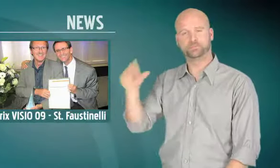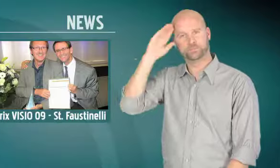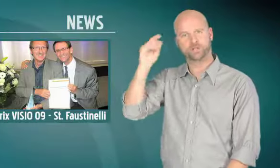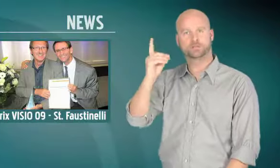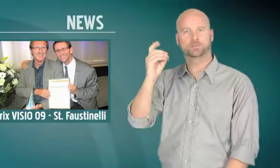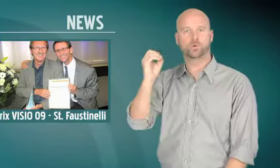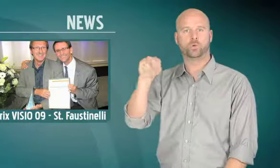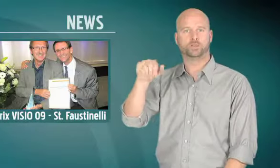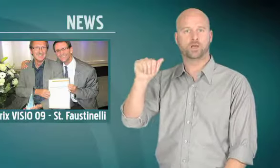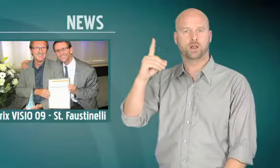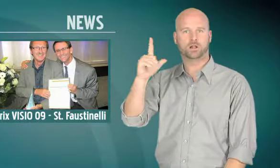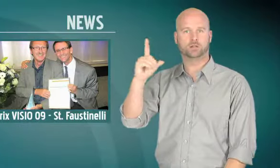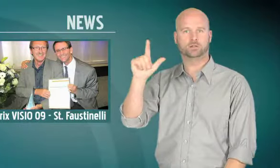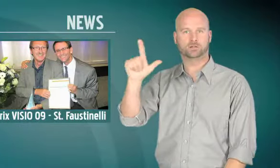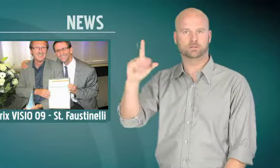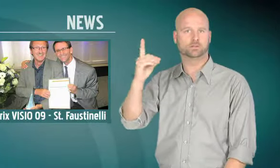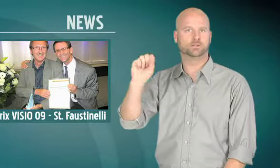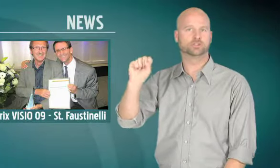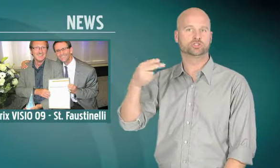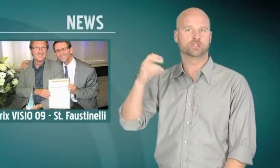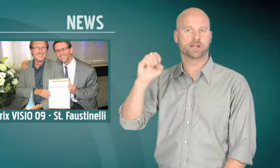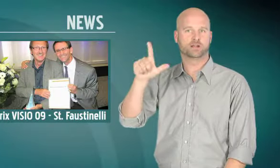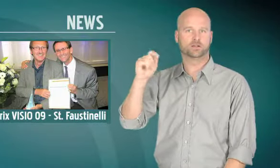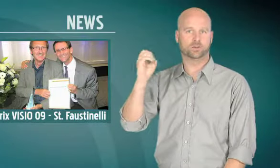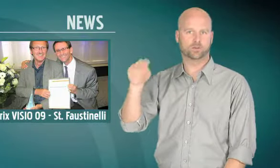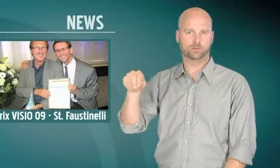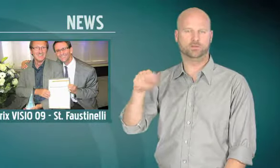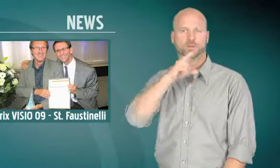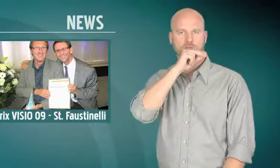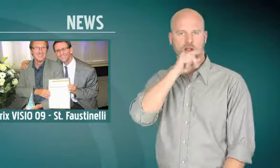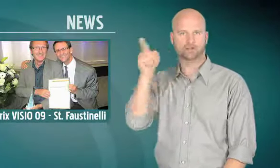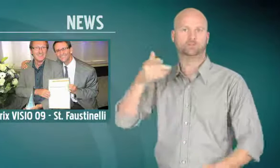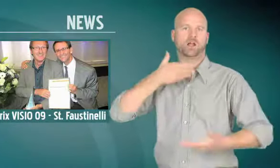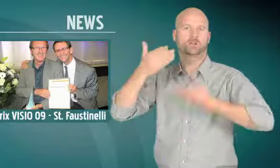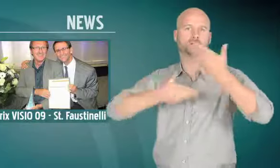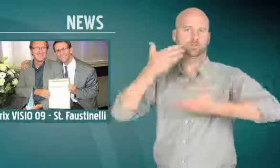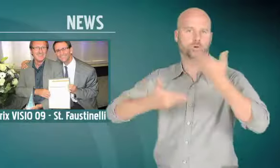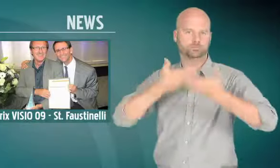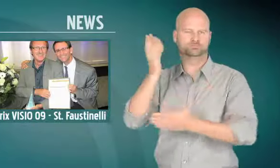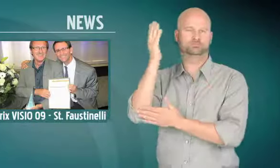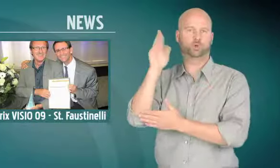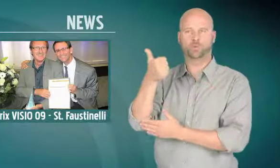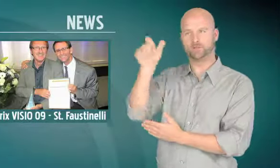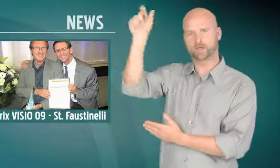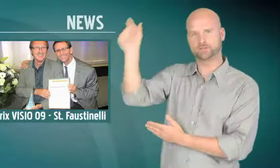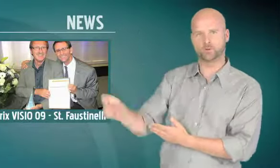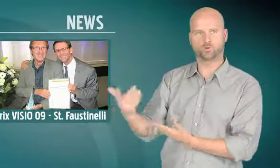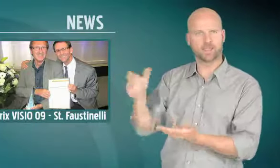verschiedenen Organisationen. Zum Abschluss wurde der Prävisio übergeben. Donald Shelton hielt die Laudatio-Rede über den